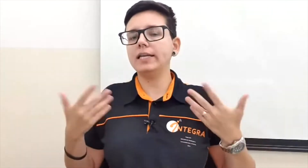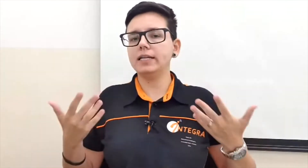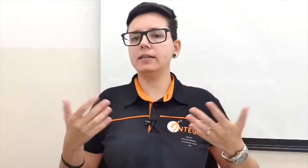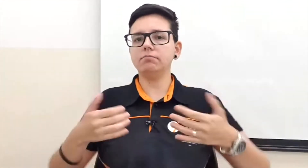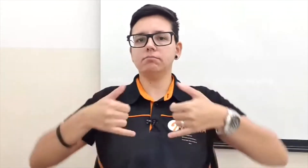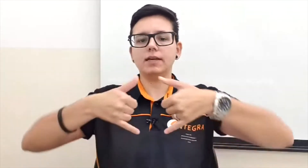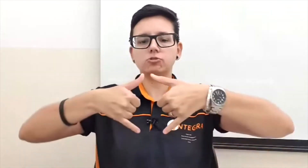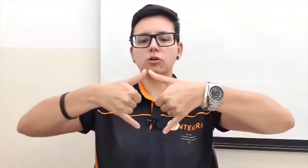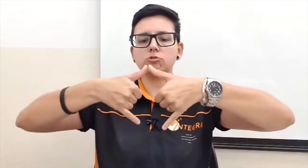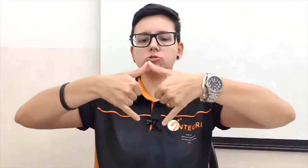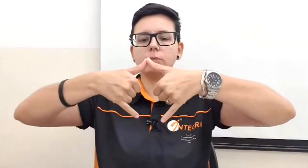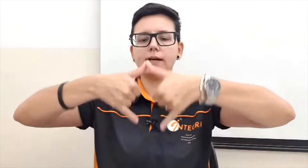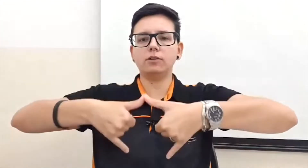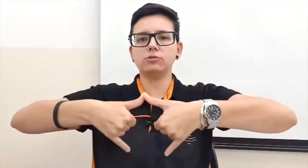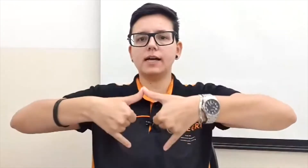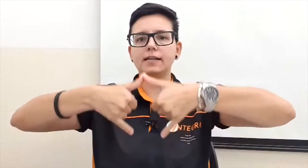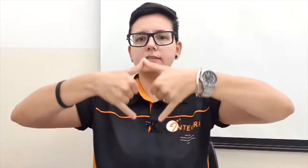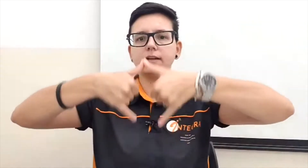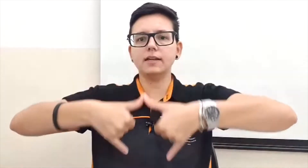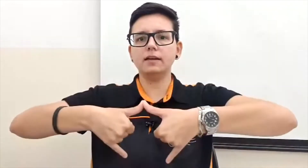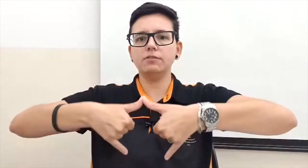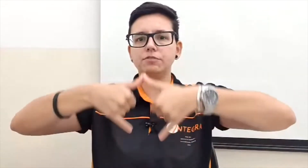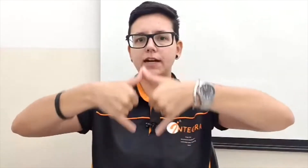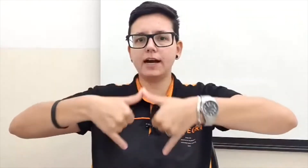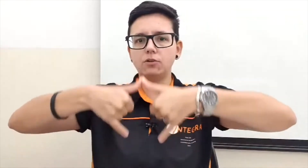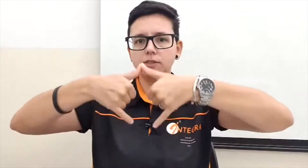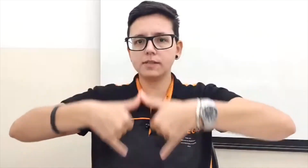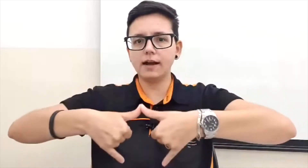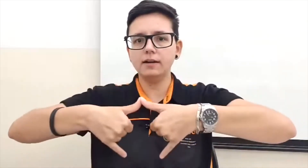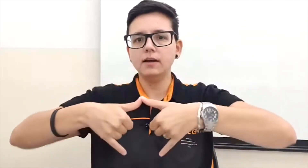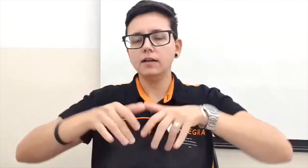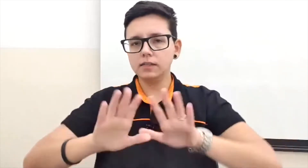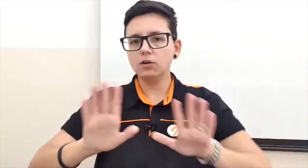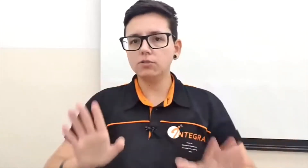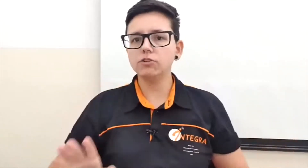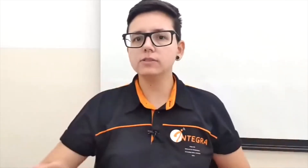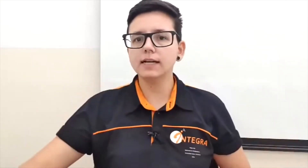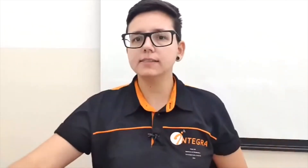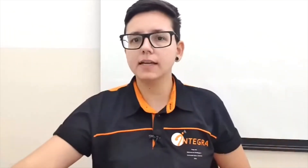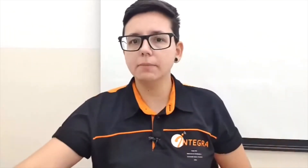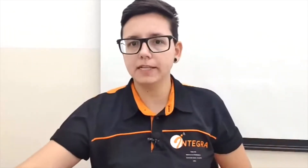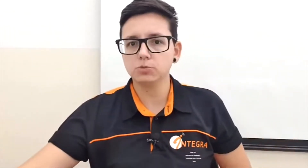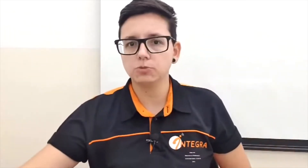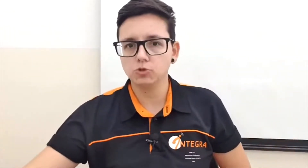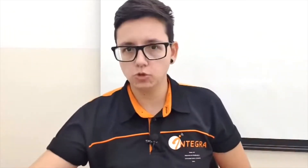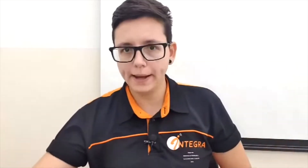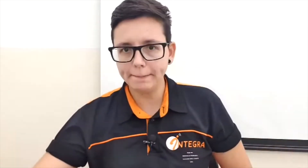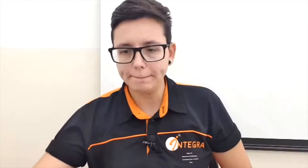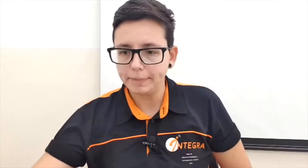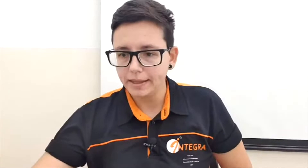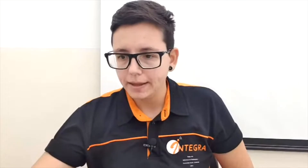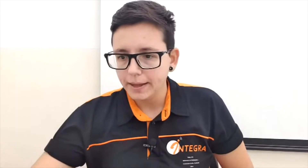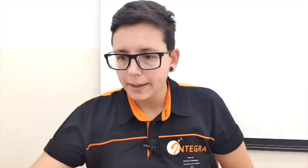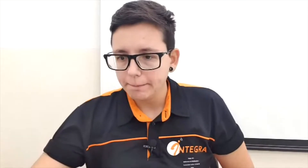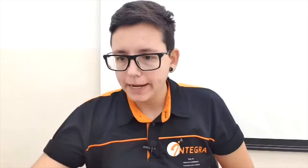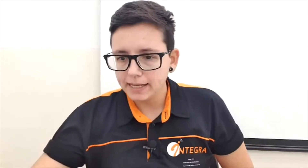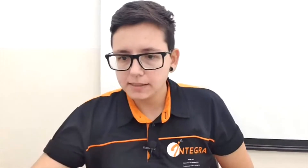Aline, eu sou acostumada a usar esse aqui, ficar ou estar, então eu vou usar esse aqui mesmo. Tudo bem?